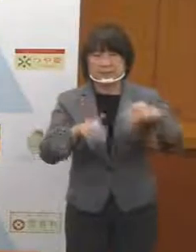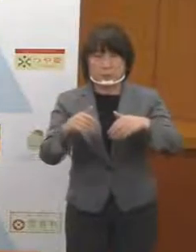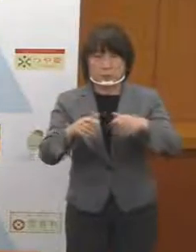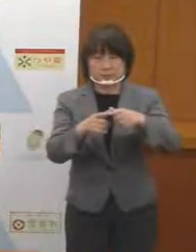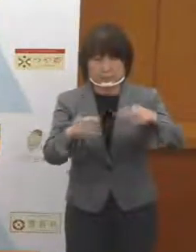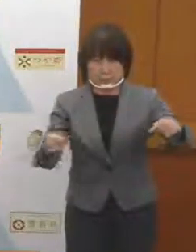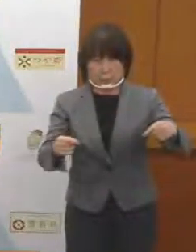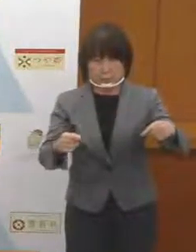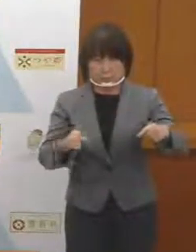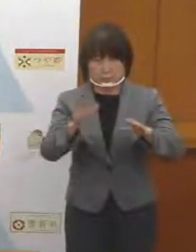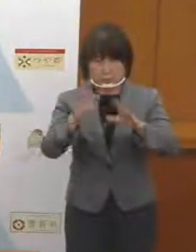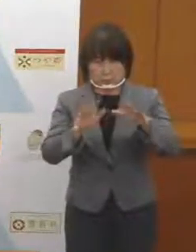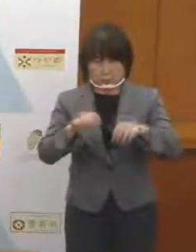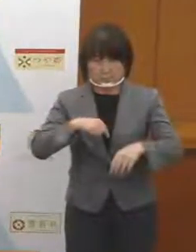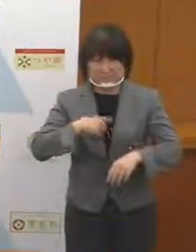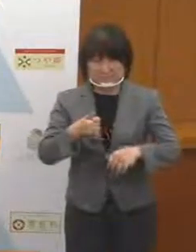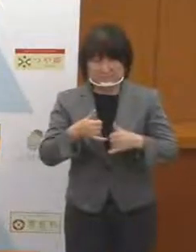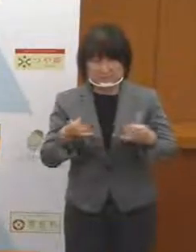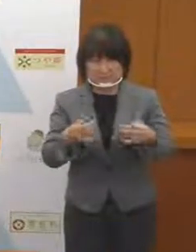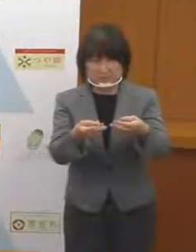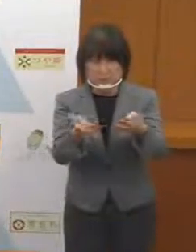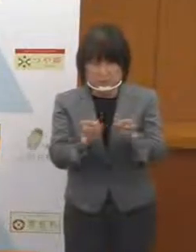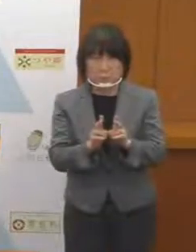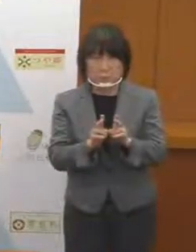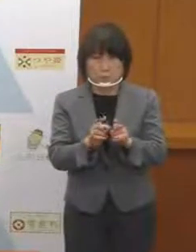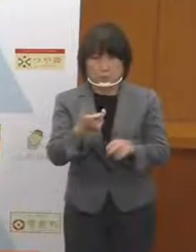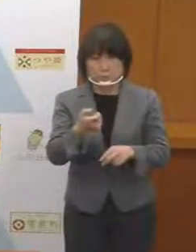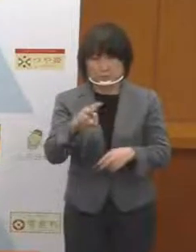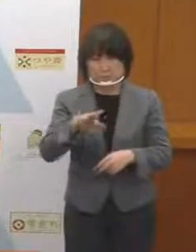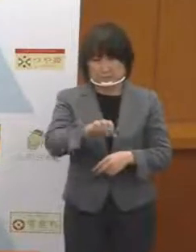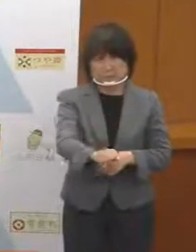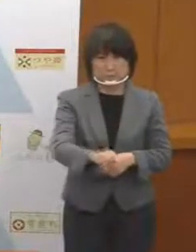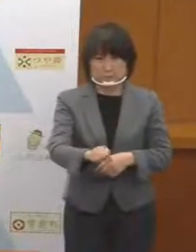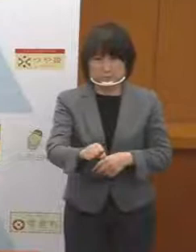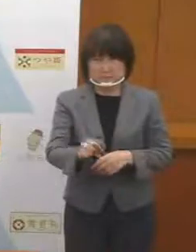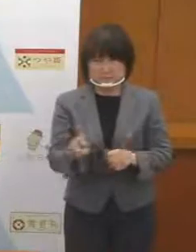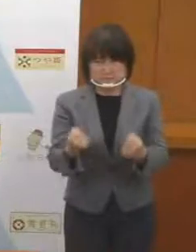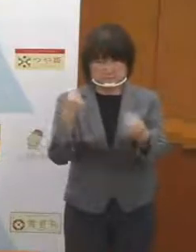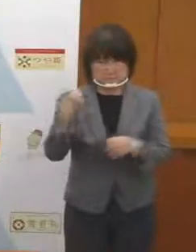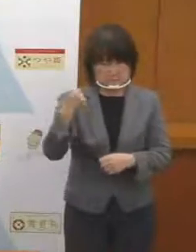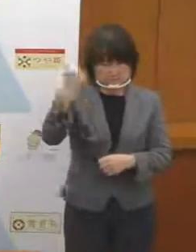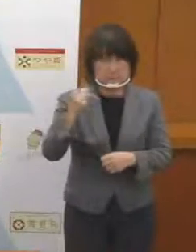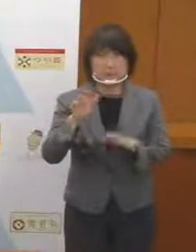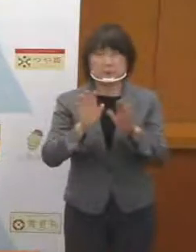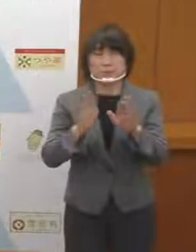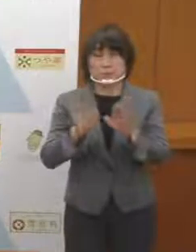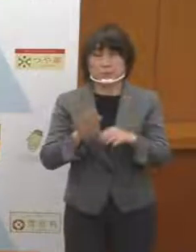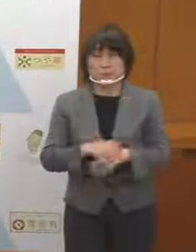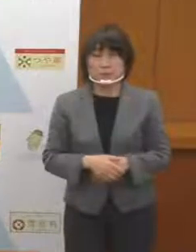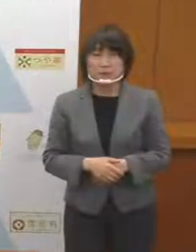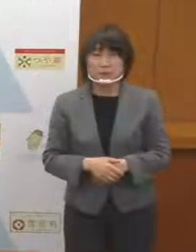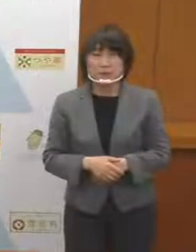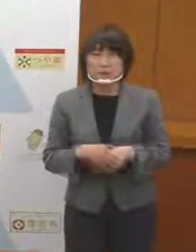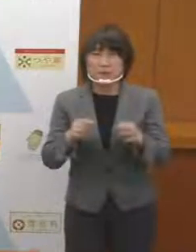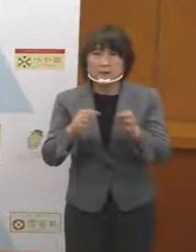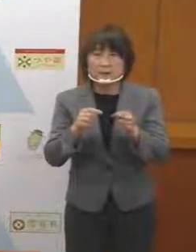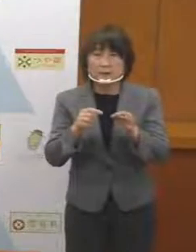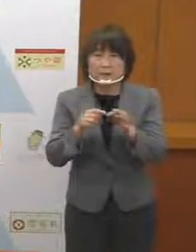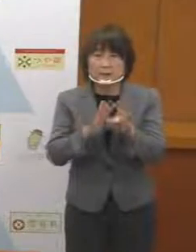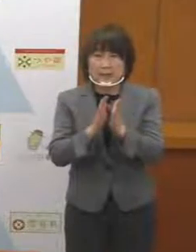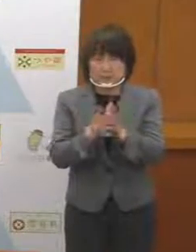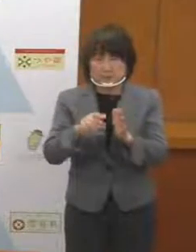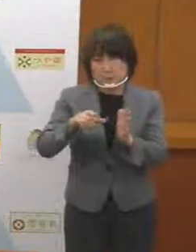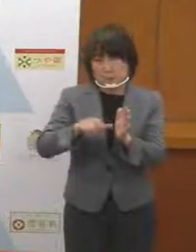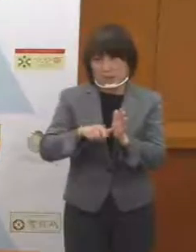全国的には自民党が63議席獲得ということで圧勝という選挙になりましたでこの圏内山形